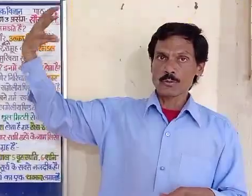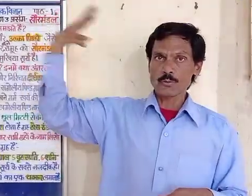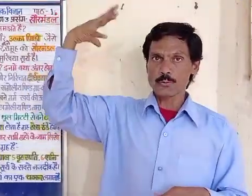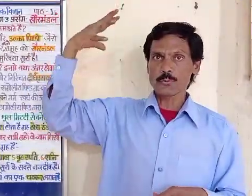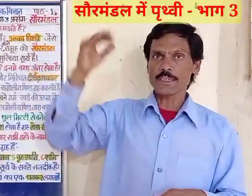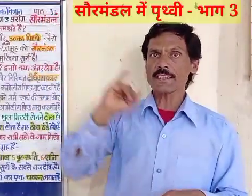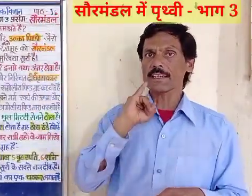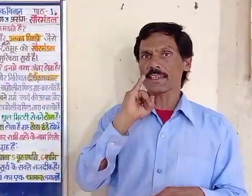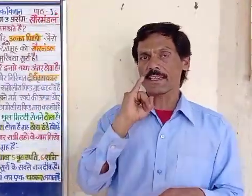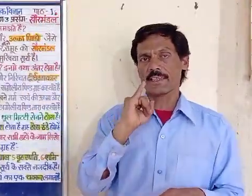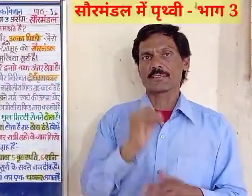सूर्य है।